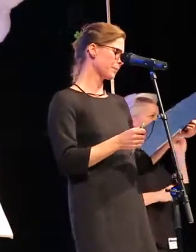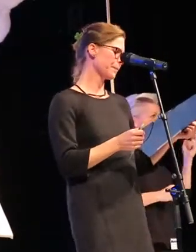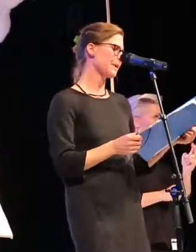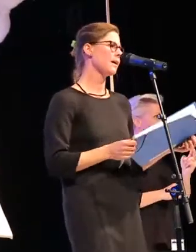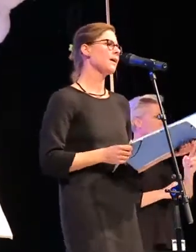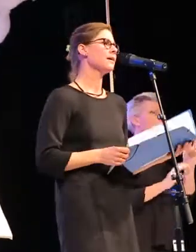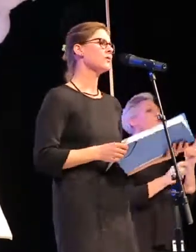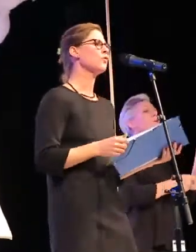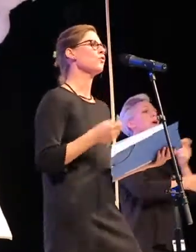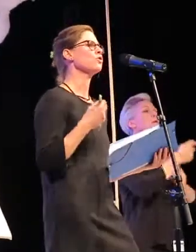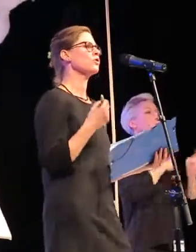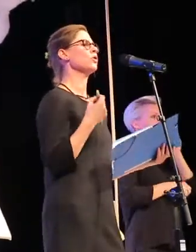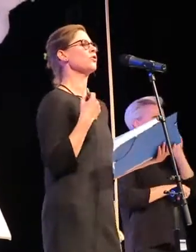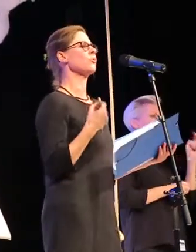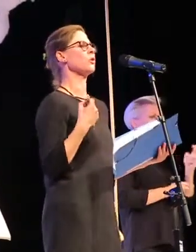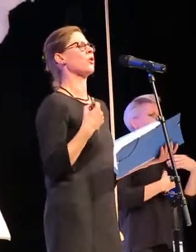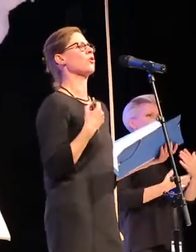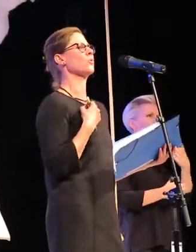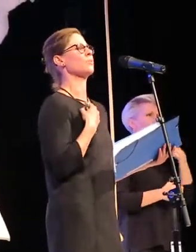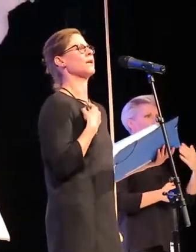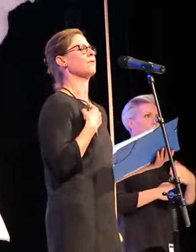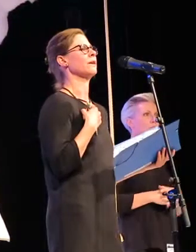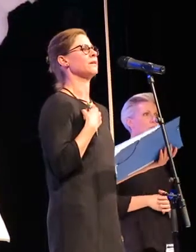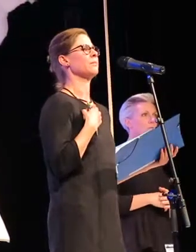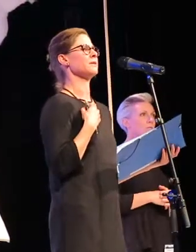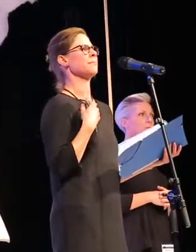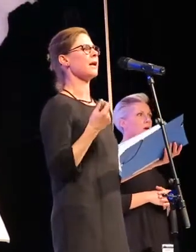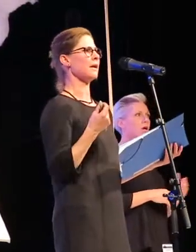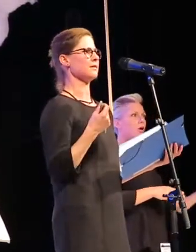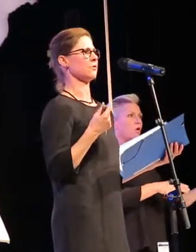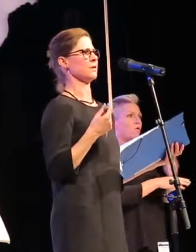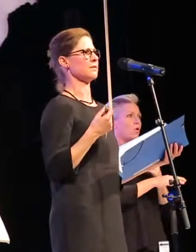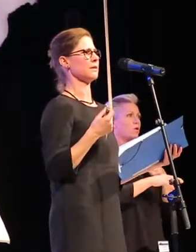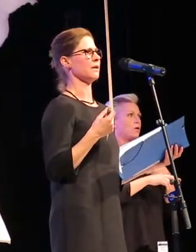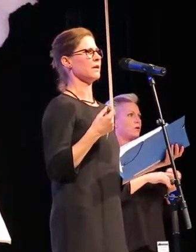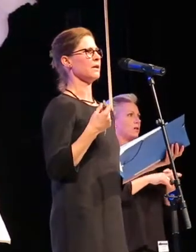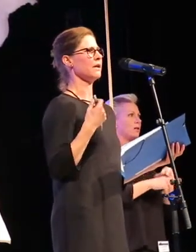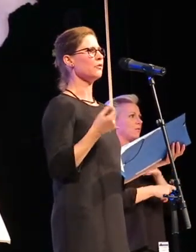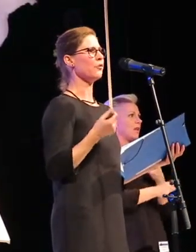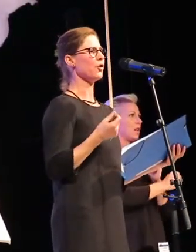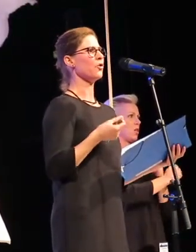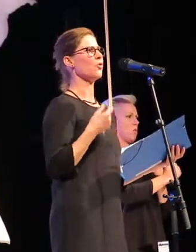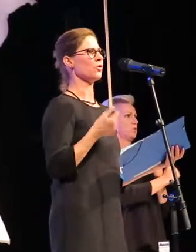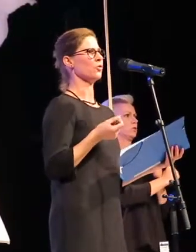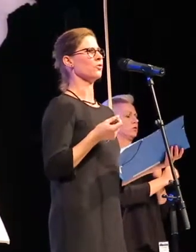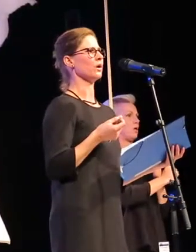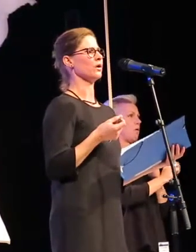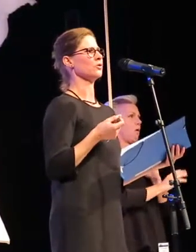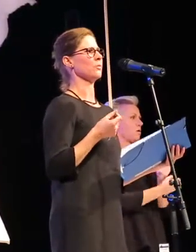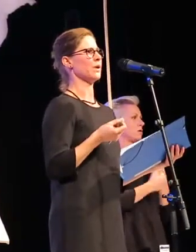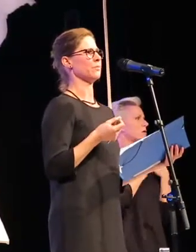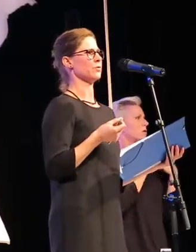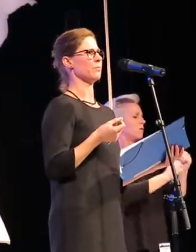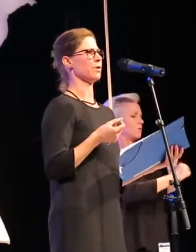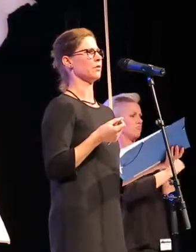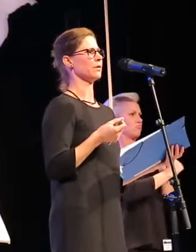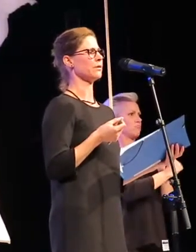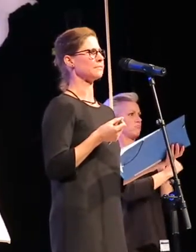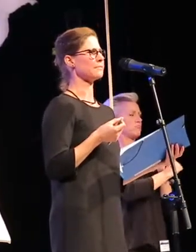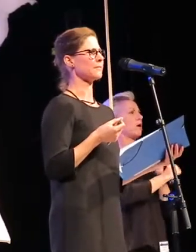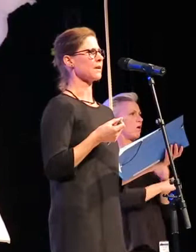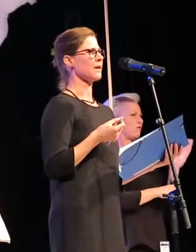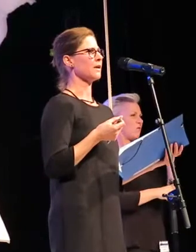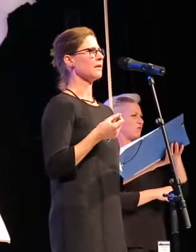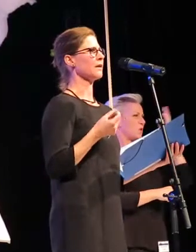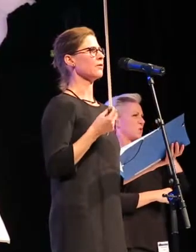perspektiv. Den tvångströja som jag upplevde att i princip alla satt fast i inför och under